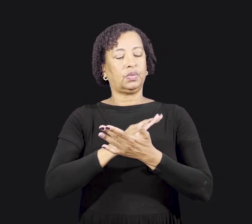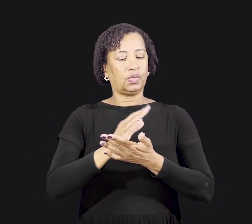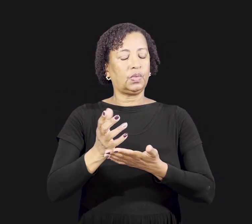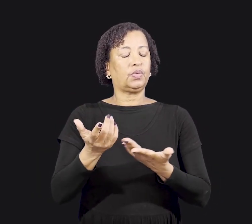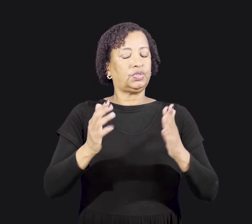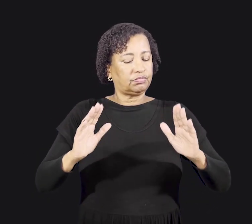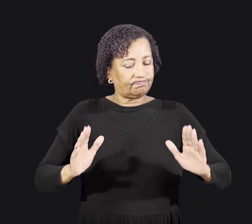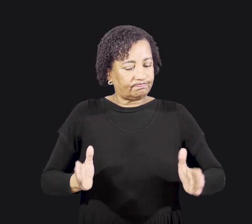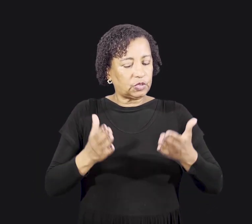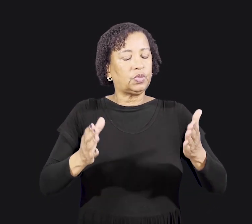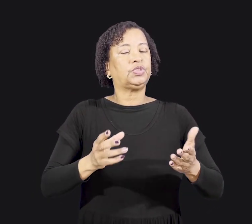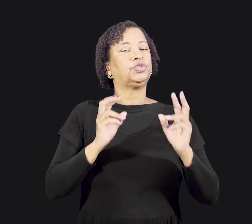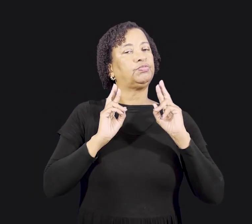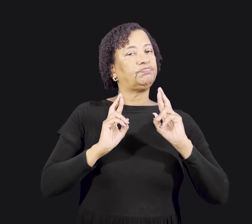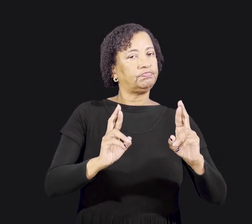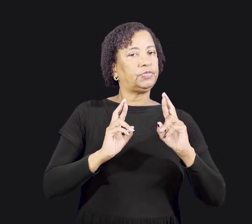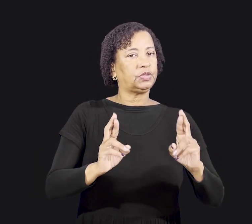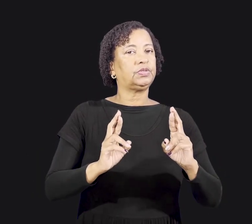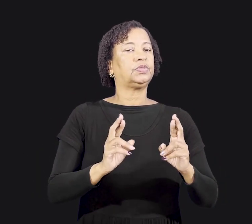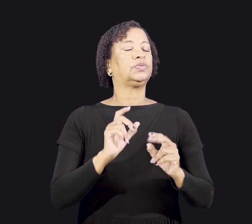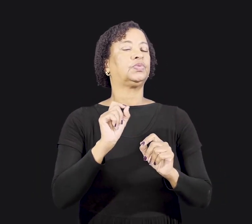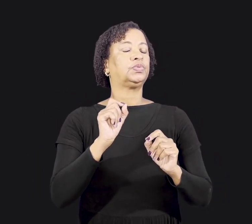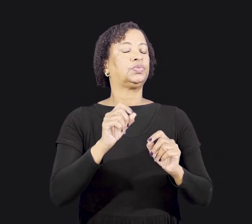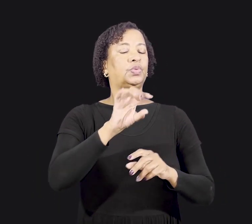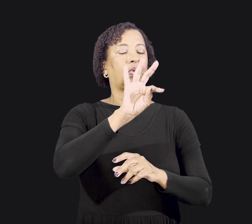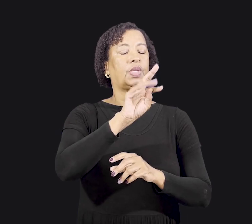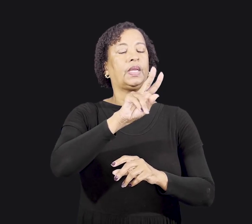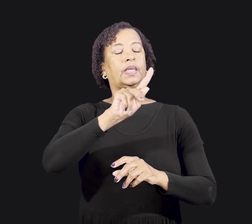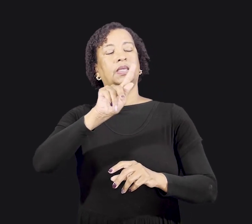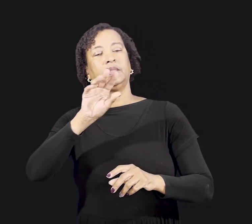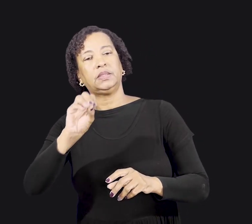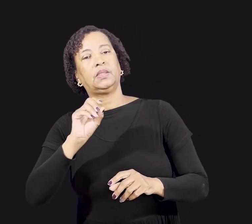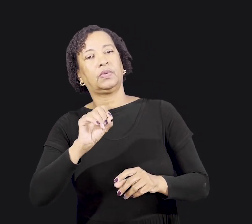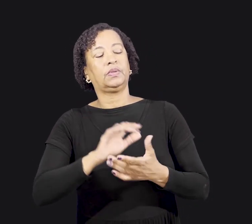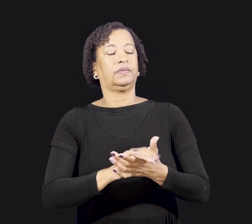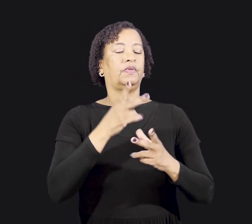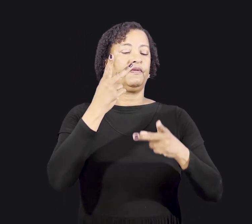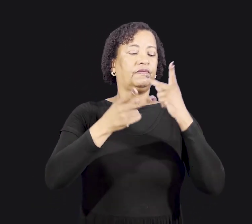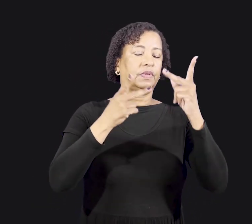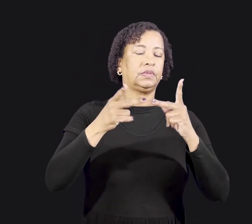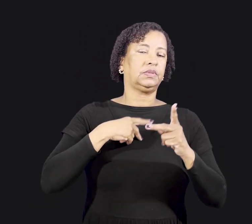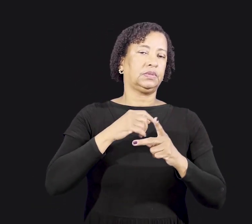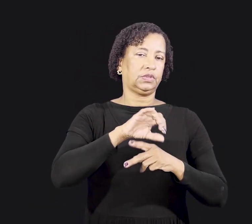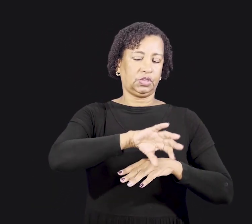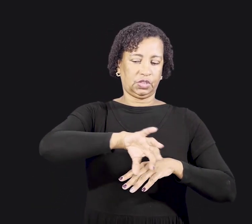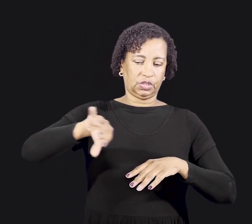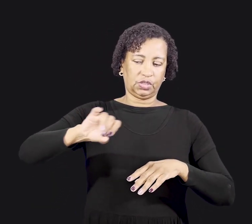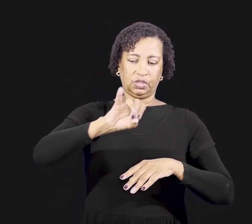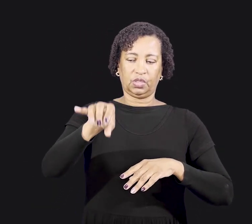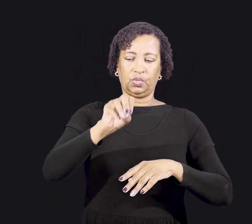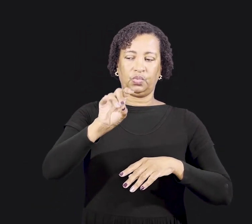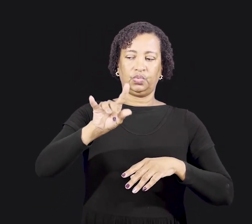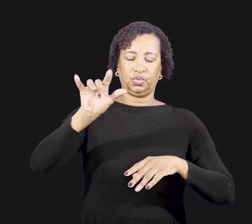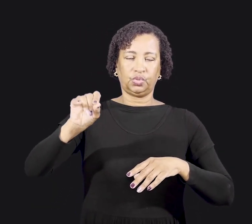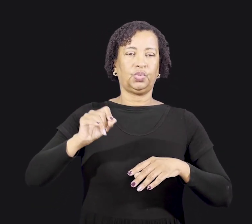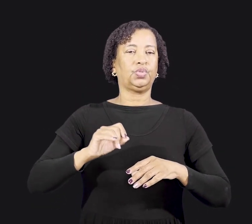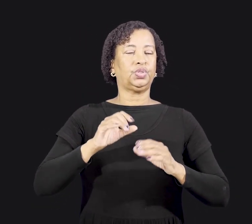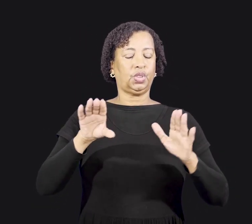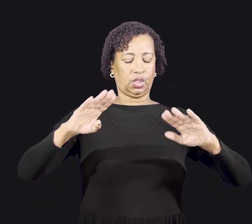nessa metáfora referente ao trigo. A divina intervenção traz o julgamento que tira o joio da igreja e traz purificação para o corpo de Cristo.